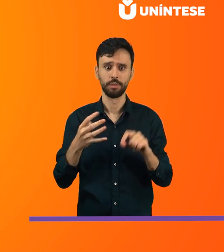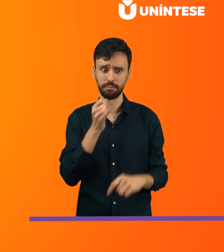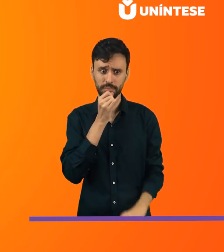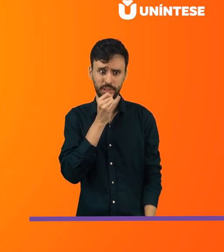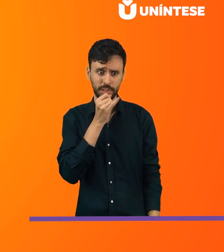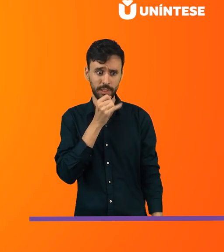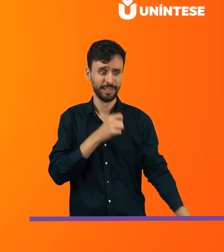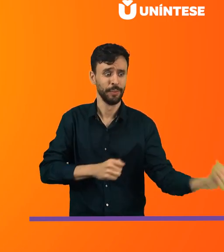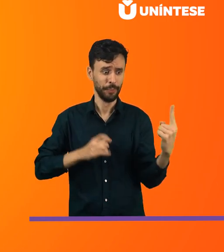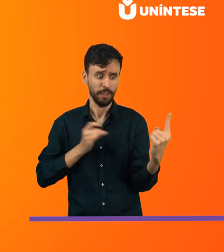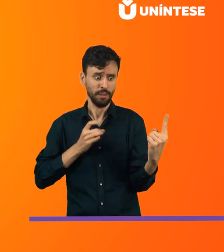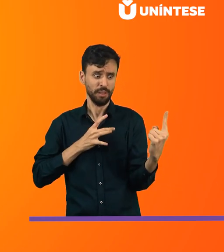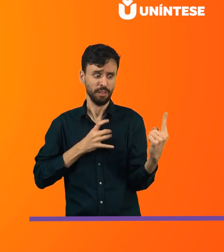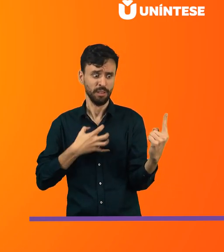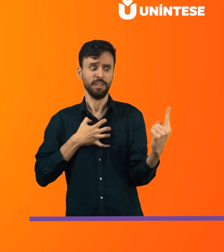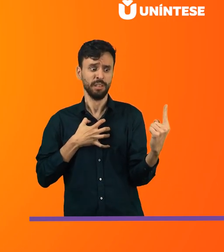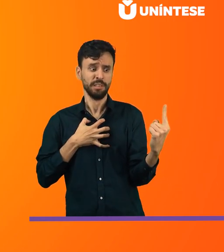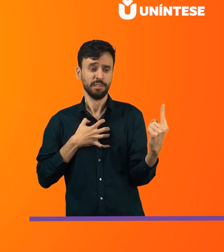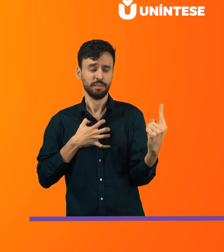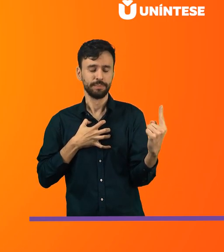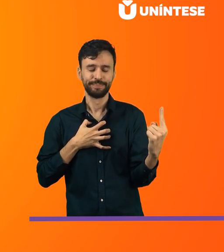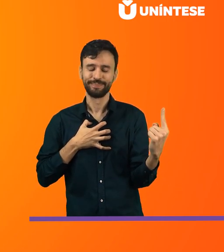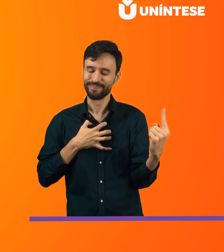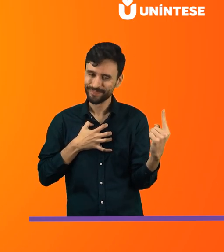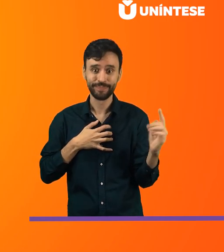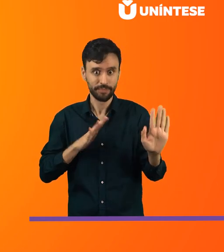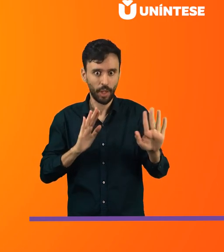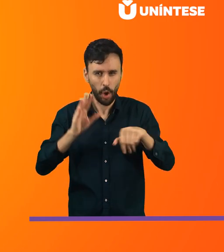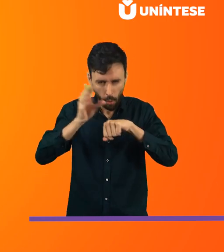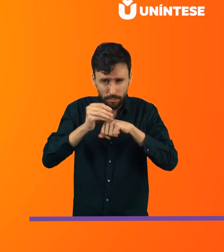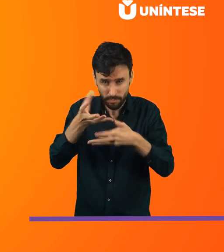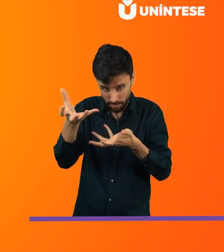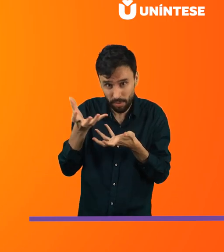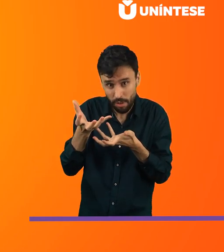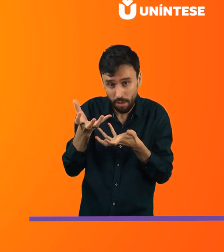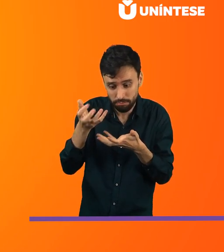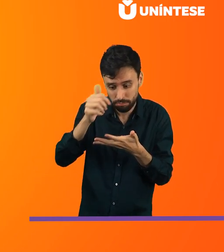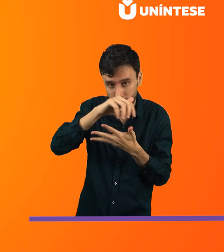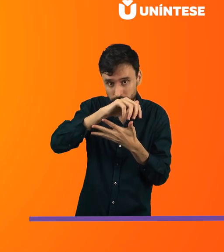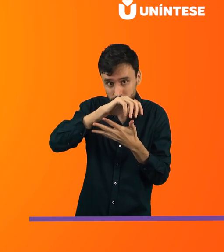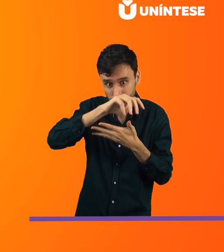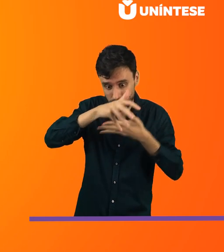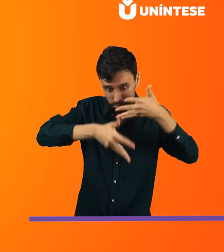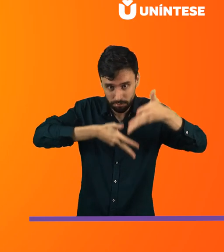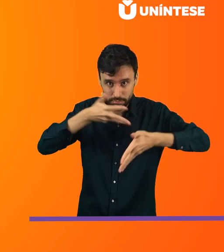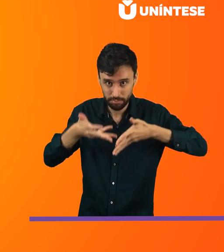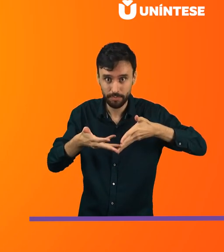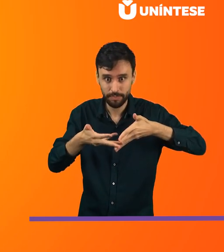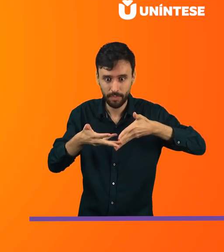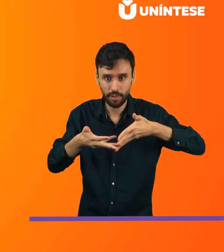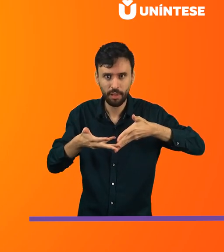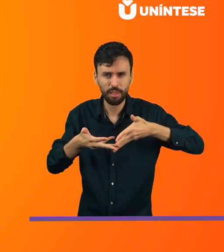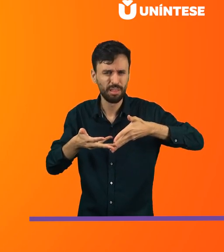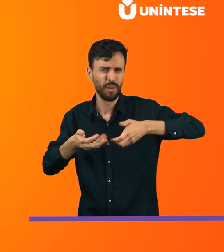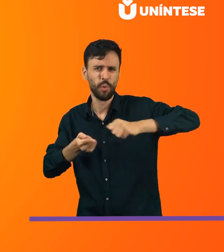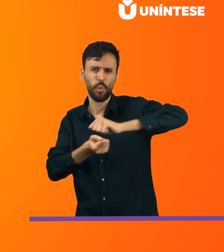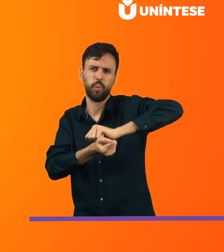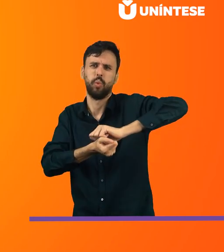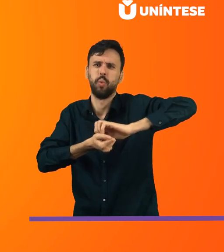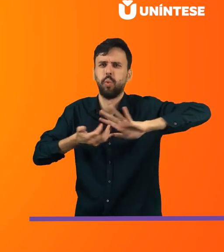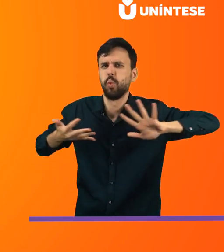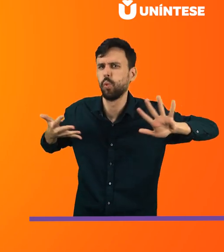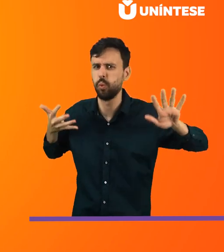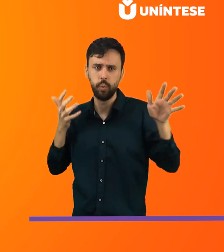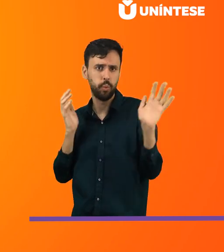você quer aumentar o seu conhecimento na língua de sinais, se você quer sinalizar com uma maior fluidez, com mais naturalidade,